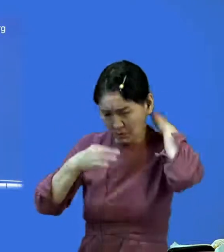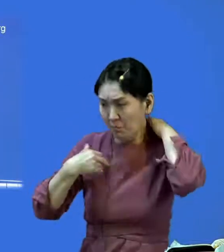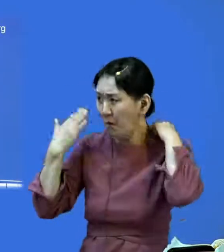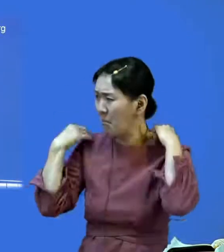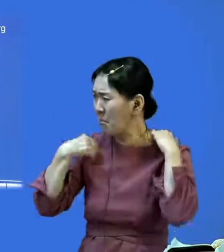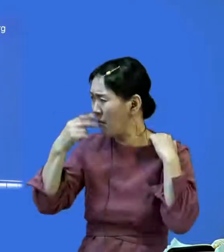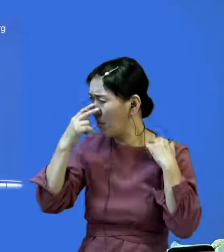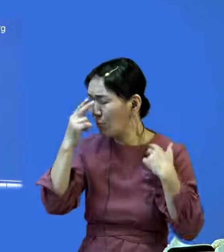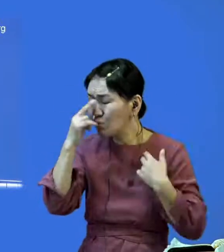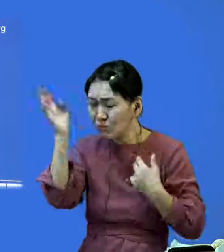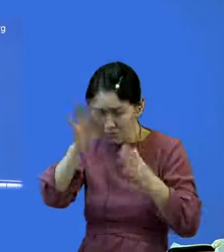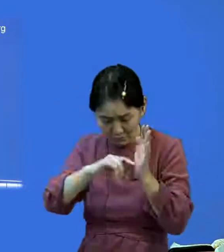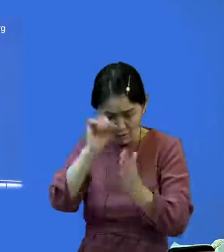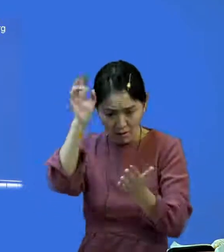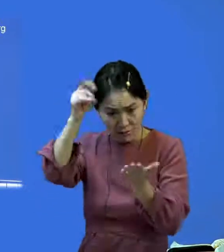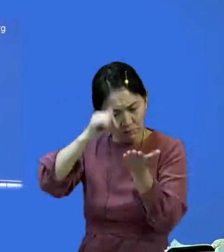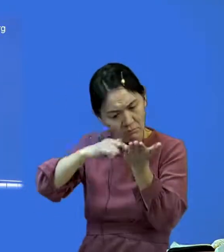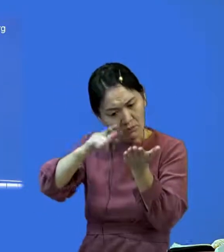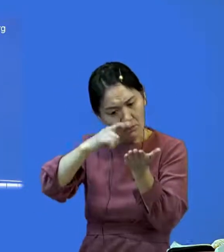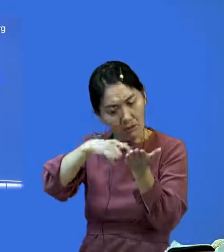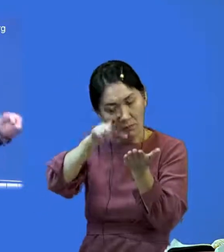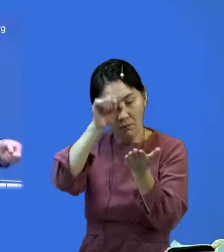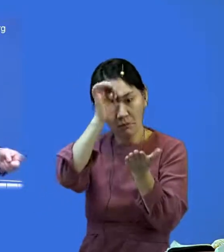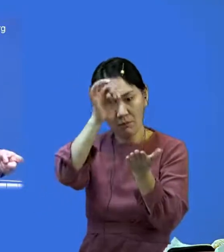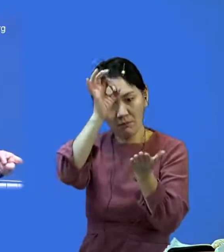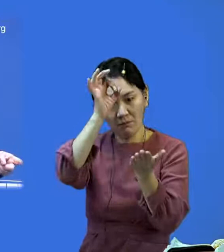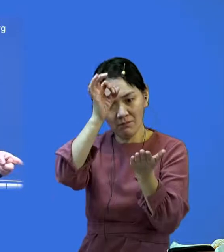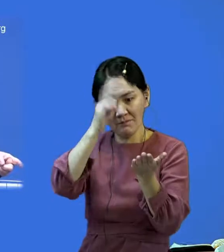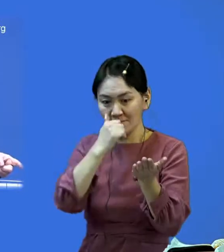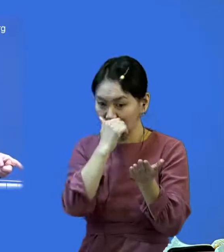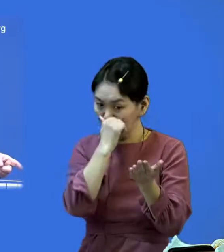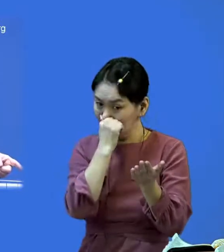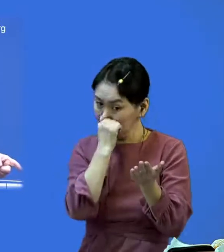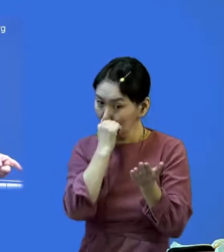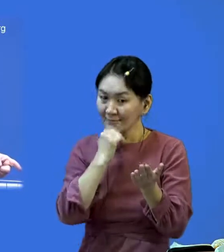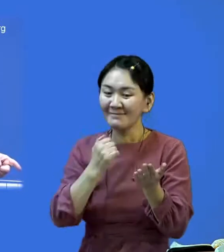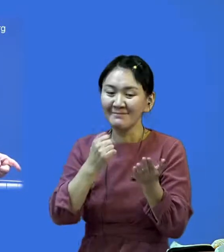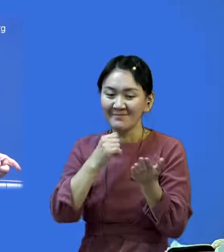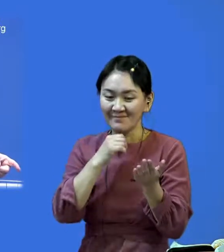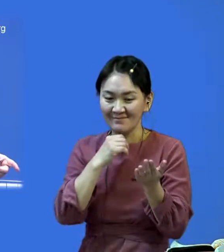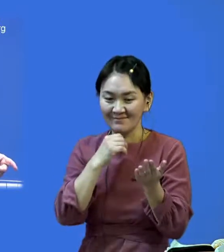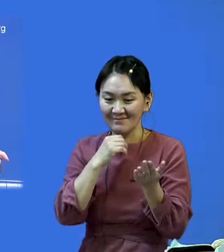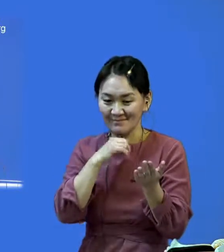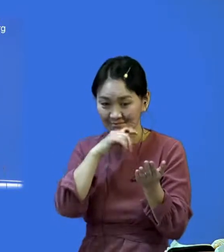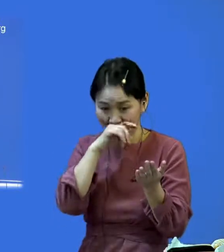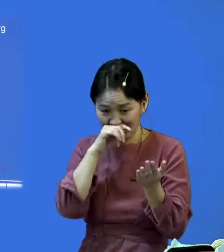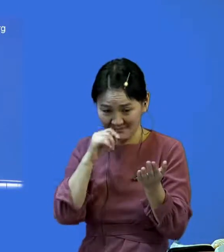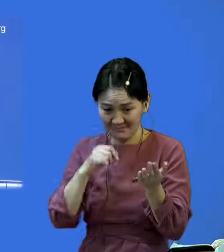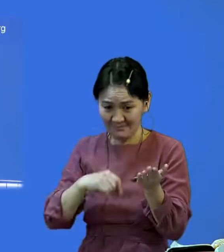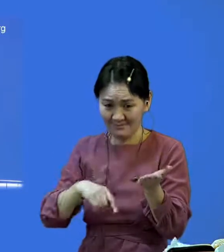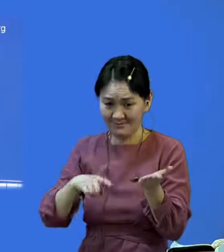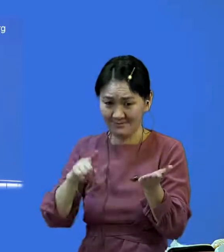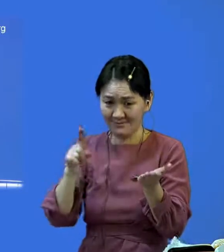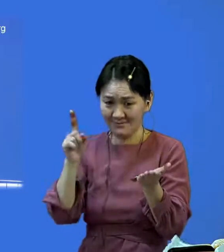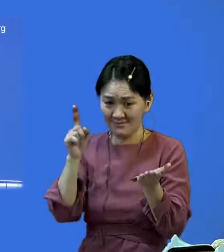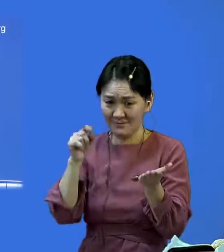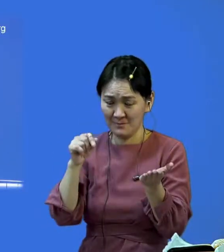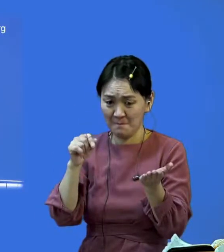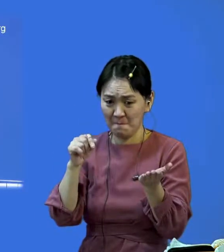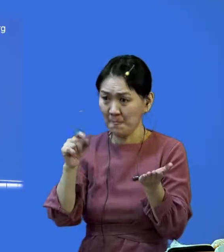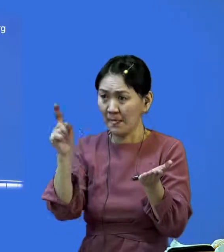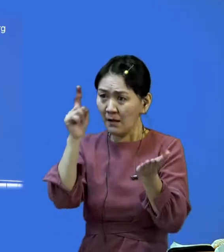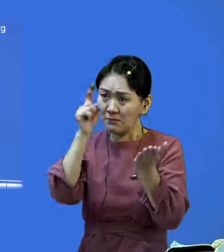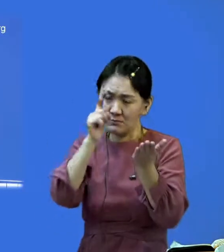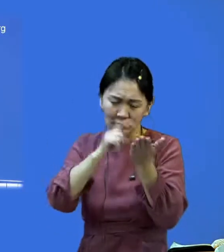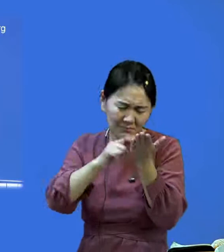Тийм учраас би тийм гар утсаа дарах юм бол нэг шуу гараал ирдэг. Ямар хөөрхөн гэж тэрийг одоо